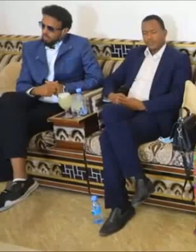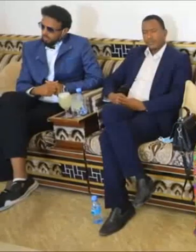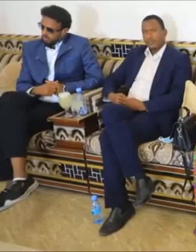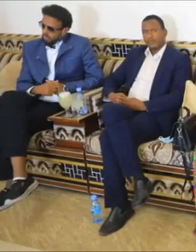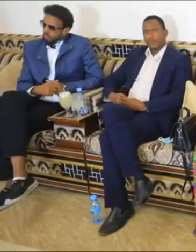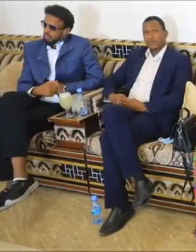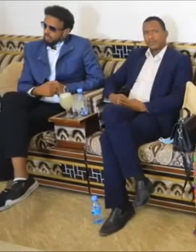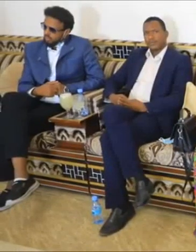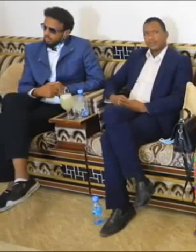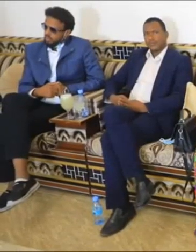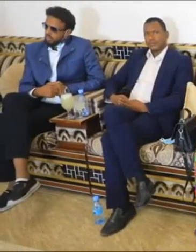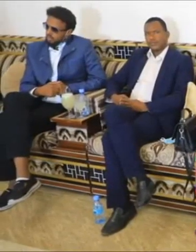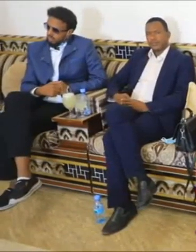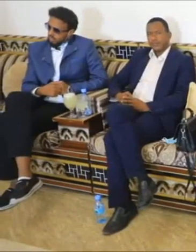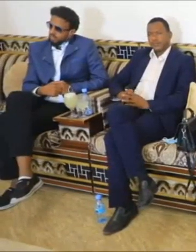وانا كل عظامينا